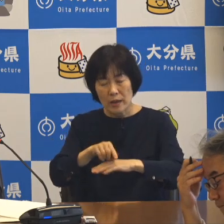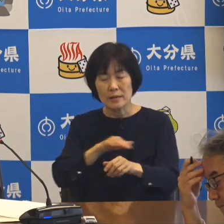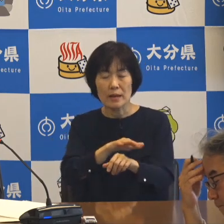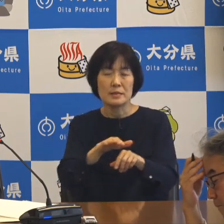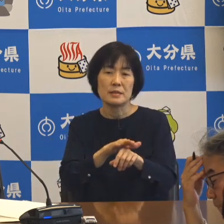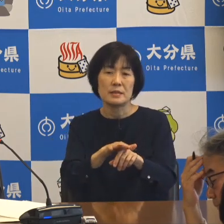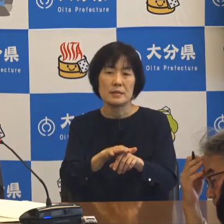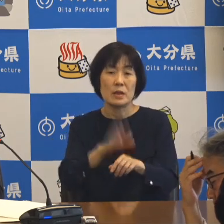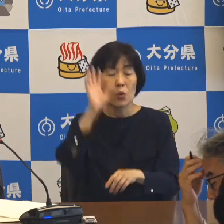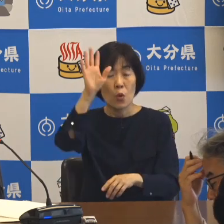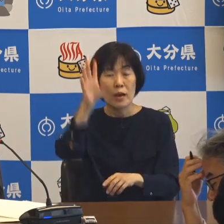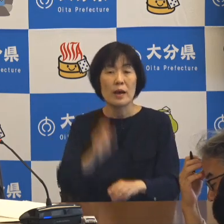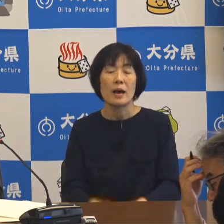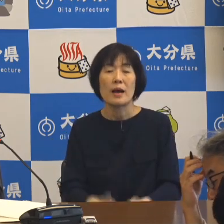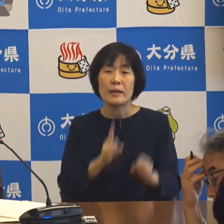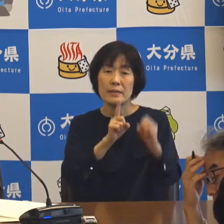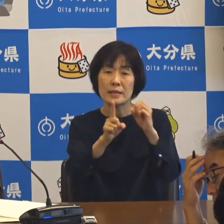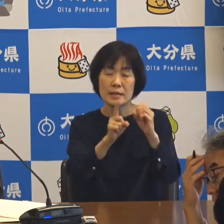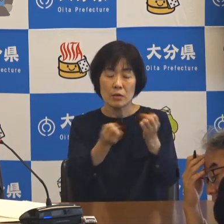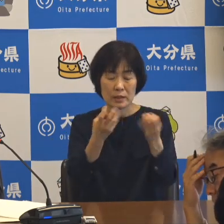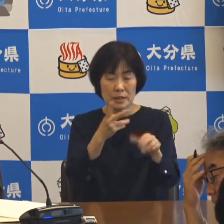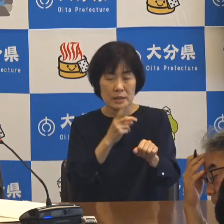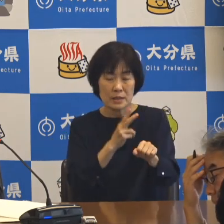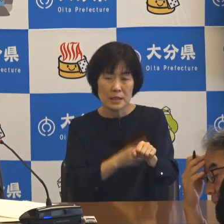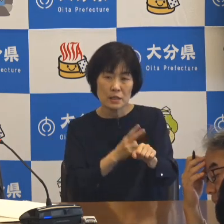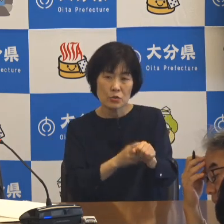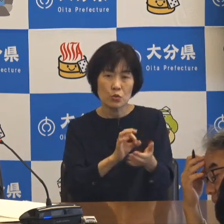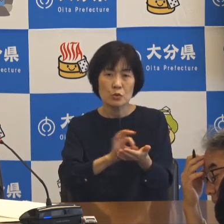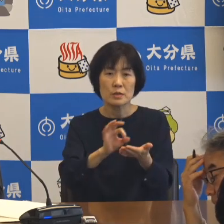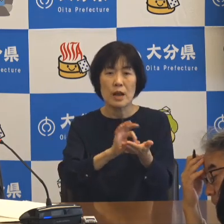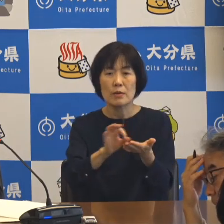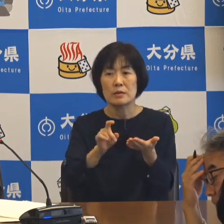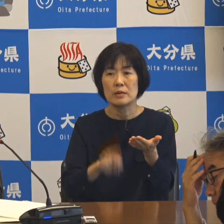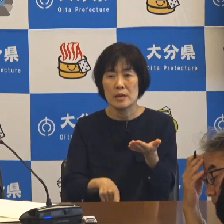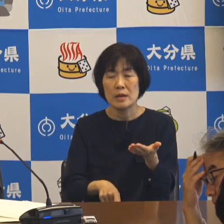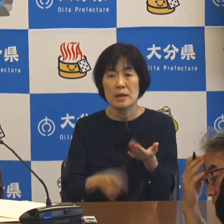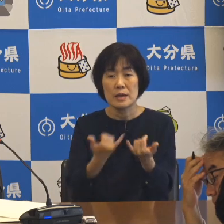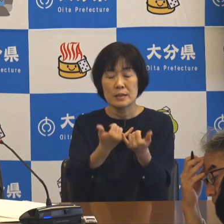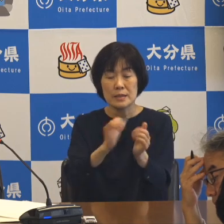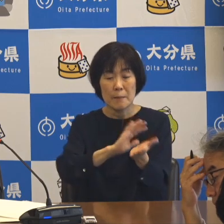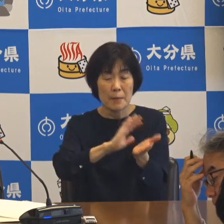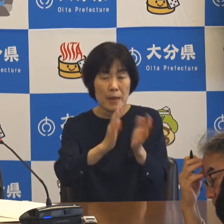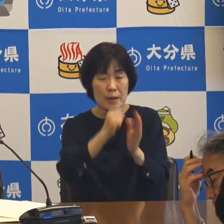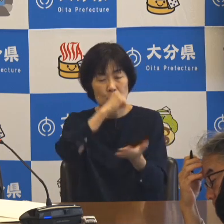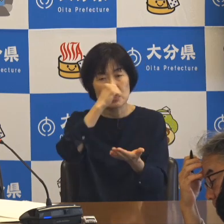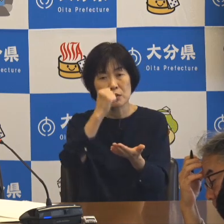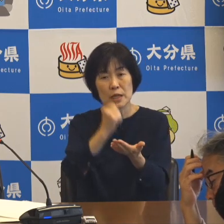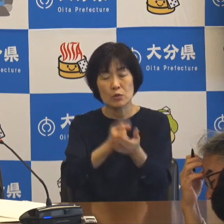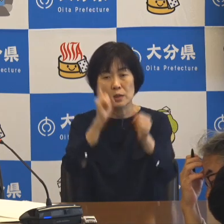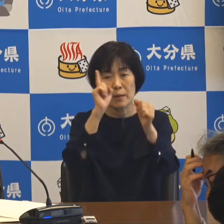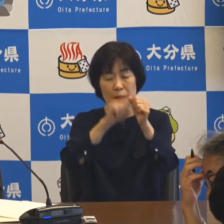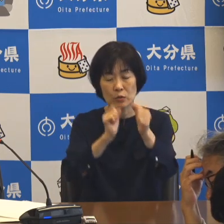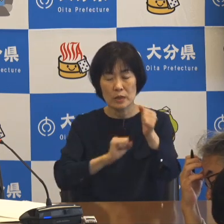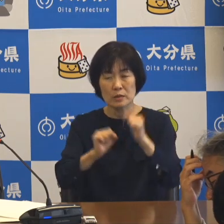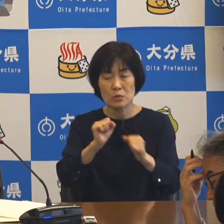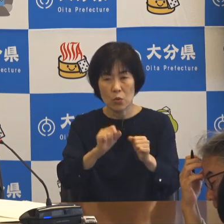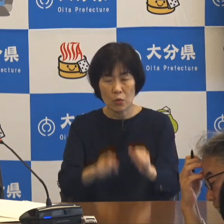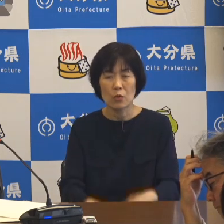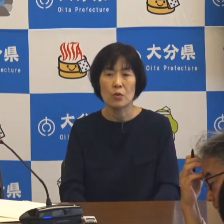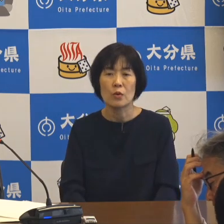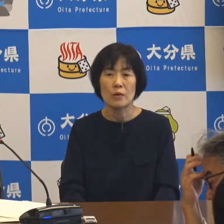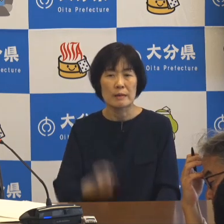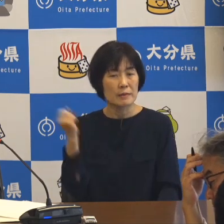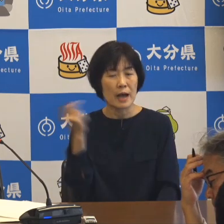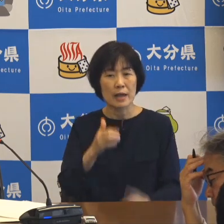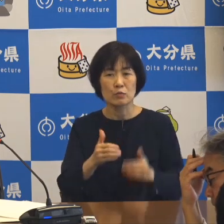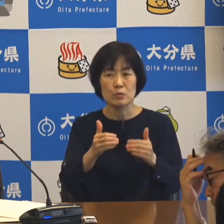タル、先端技術を活用することによりまして、社会変革の実現に向けた取り組みを加速度的に進めていく、